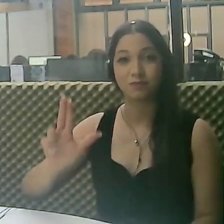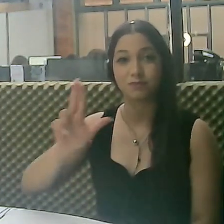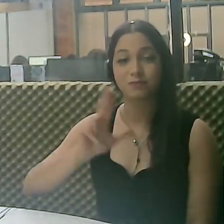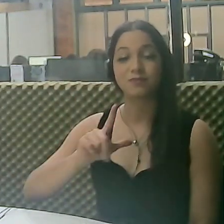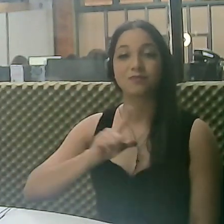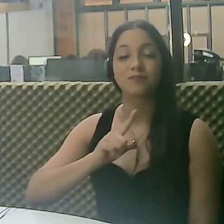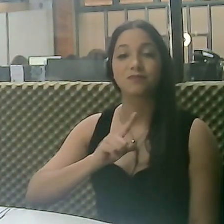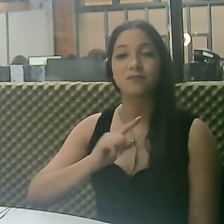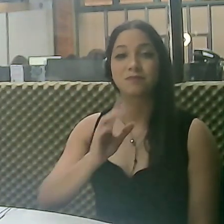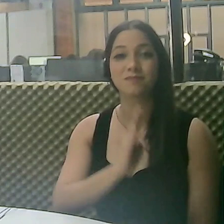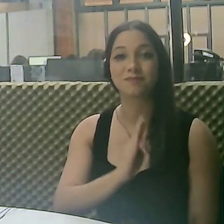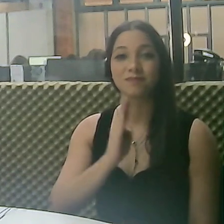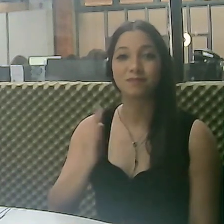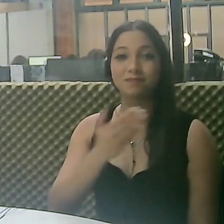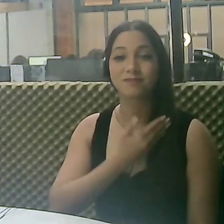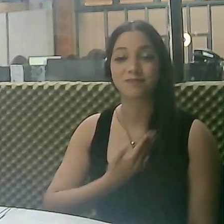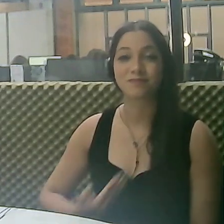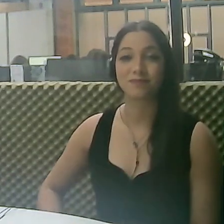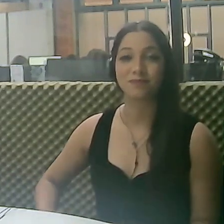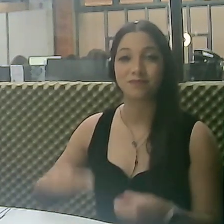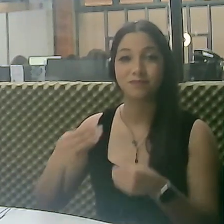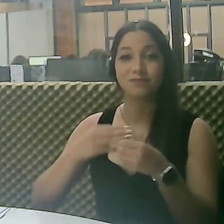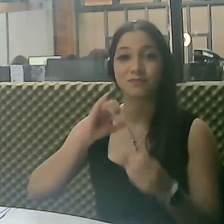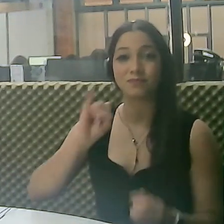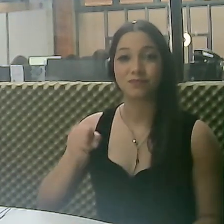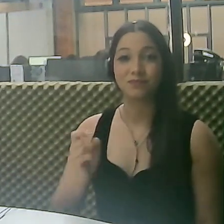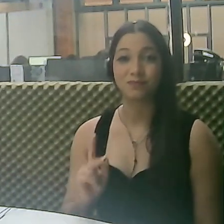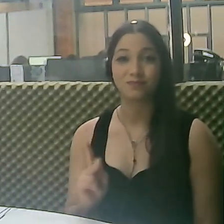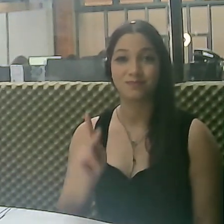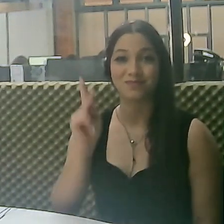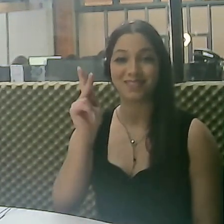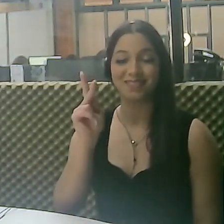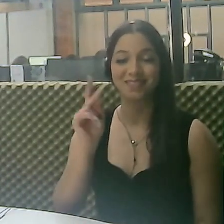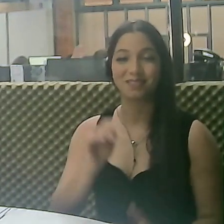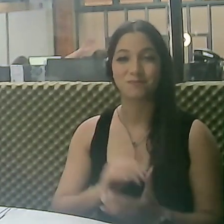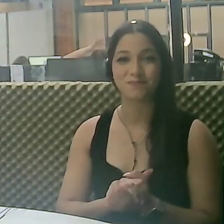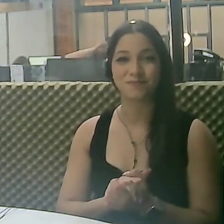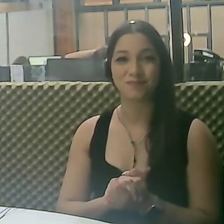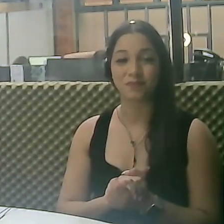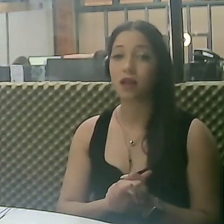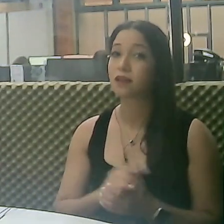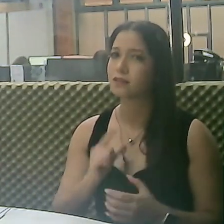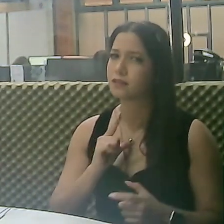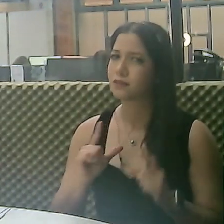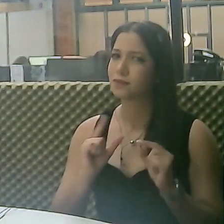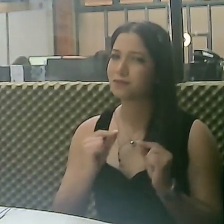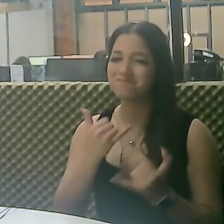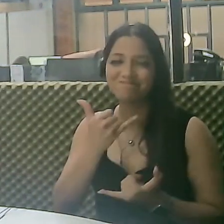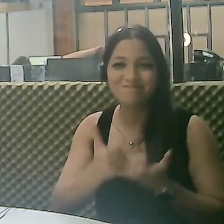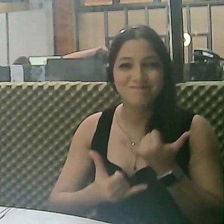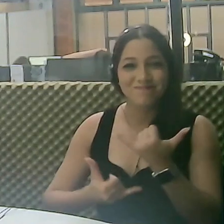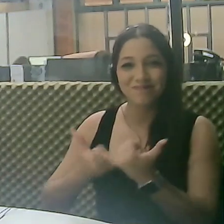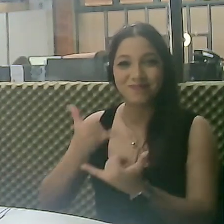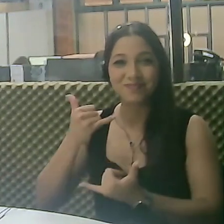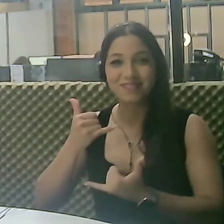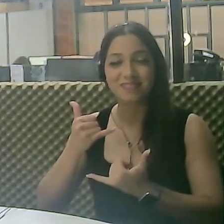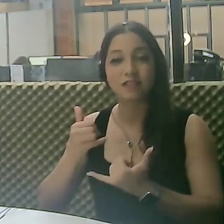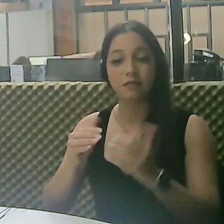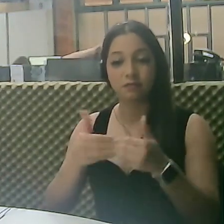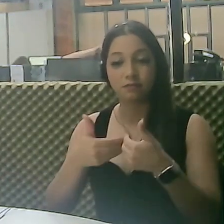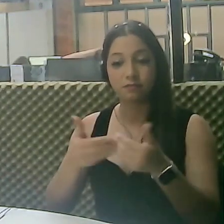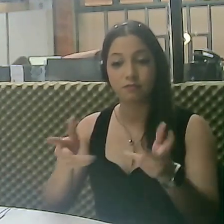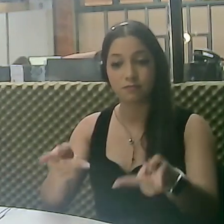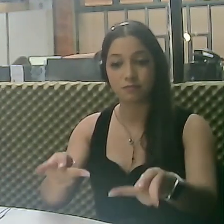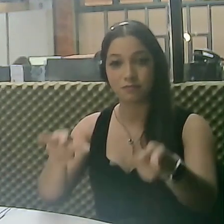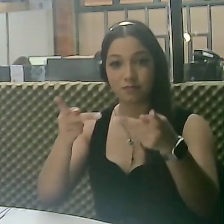que fica a Biblioteca Pública Municipal Juscelino Kubitschek de Oliveira. E o que não faltou foi diversão. Além de abrir a biblioteca